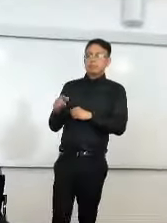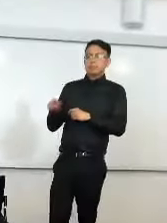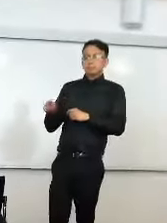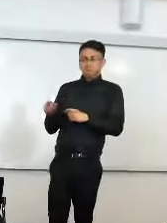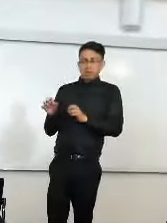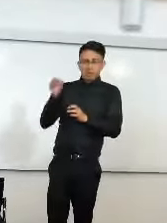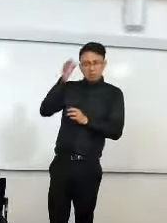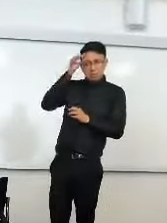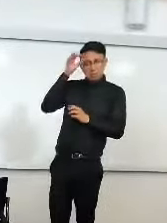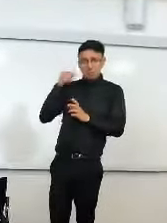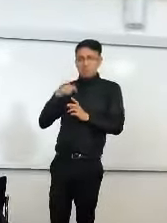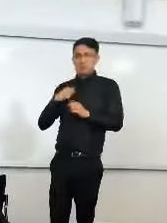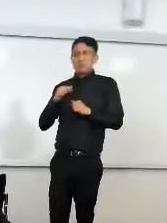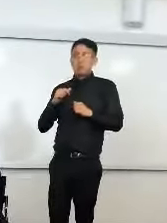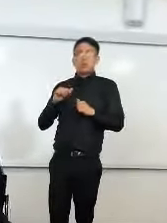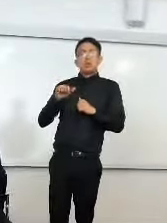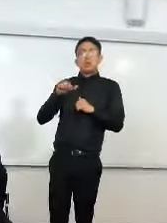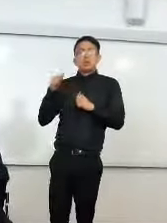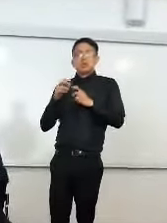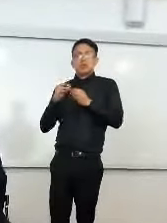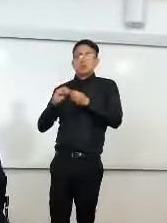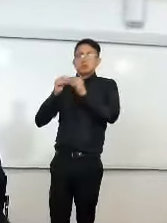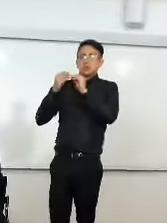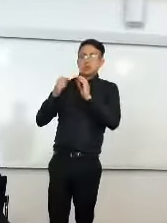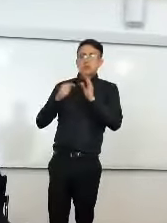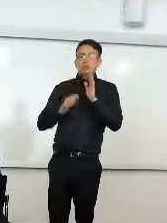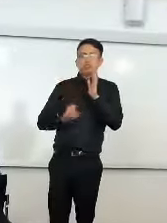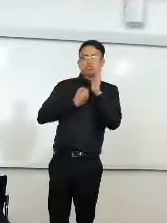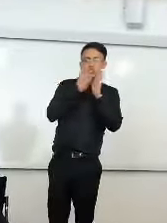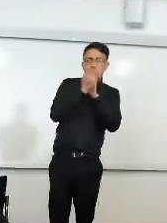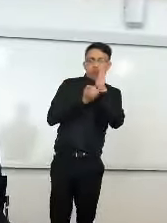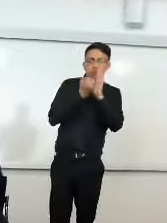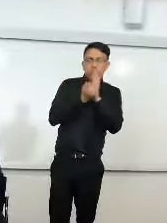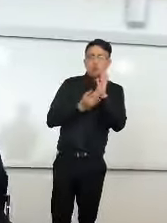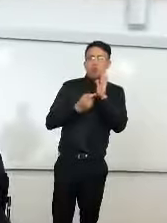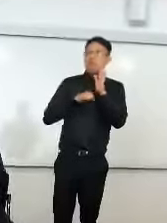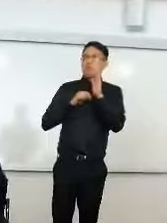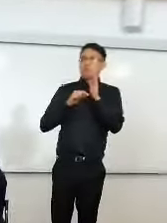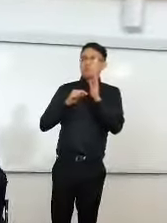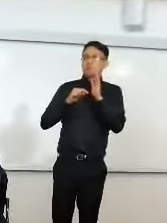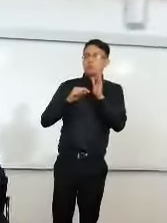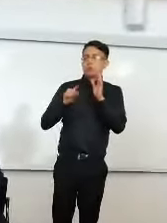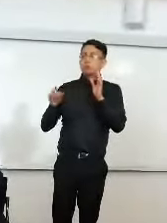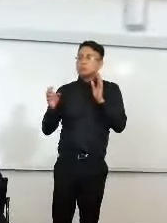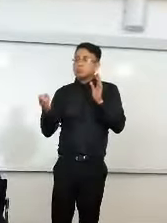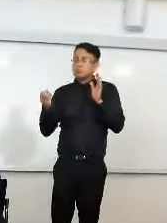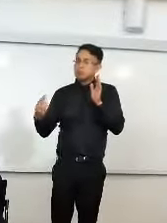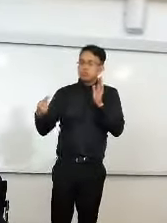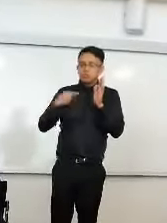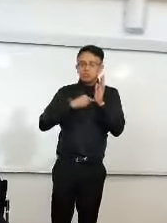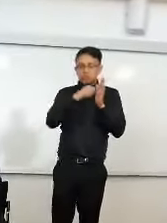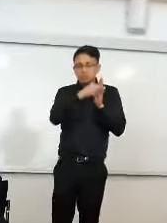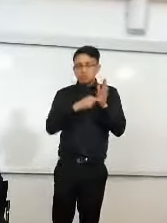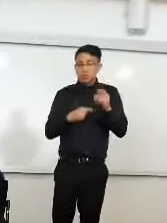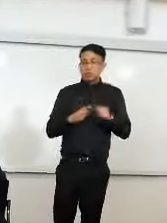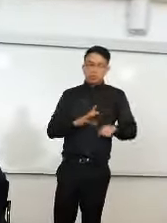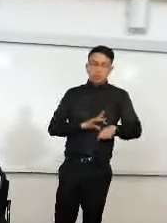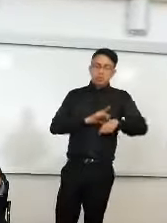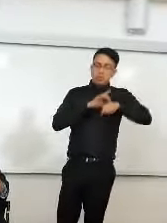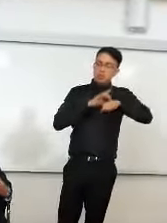entender bajo otro tipo de señas, pictogramas, digamos, hay muchos más elementos en los cuales incluso ese médico, ese profesional de